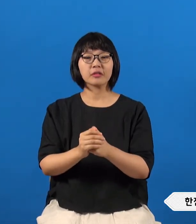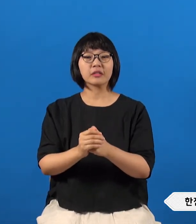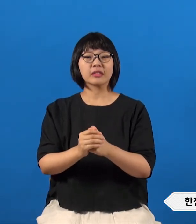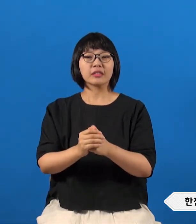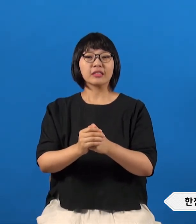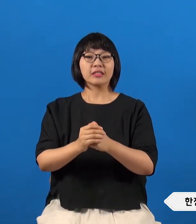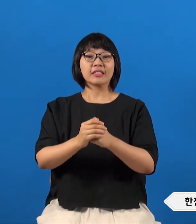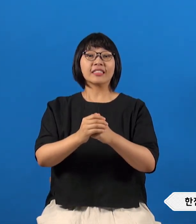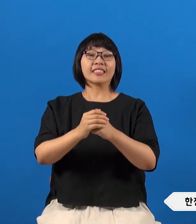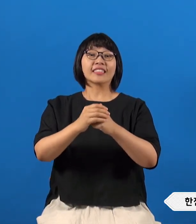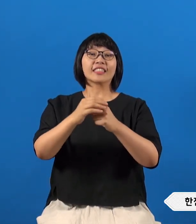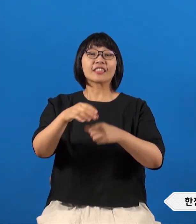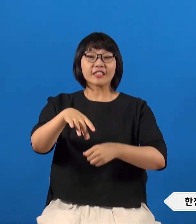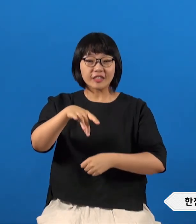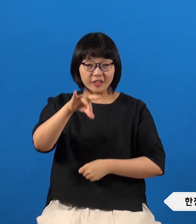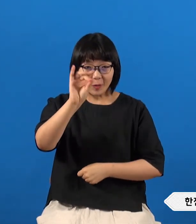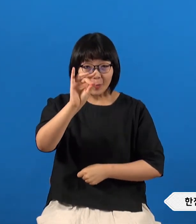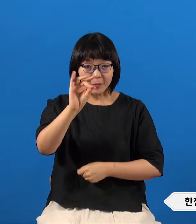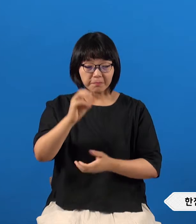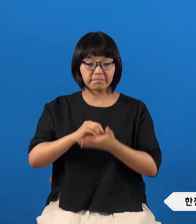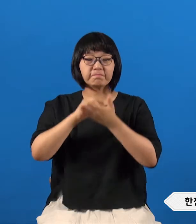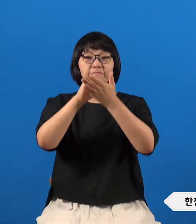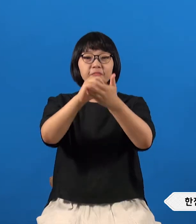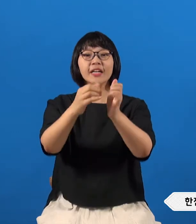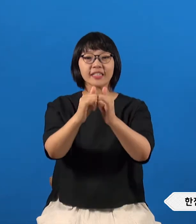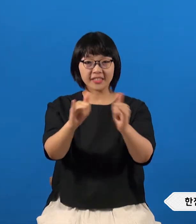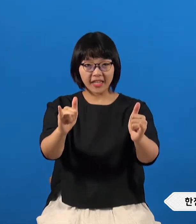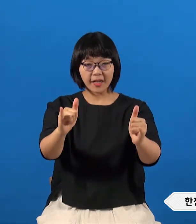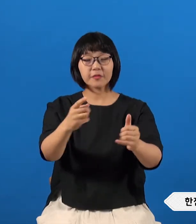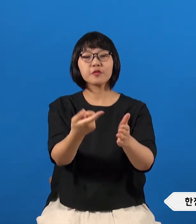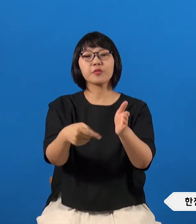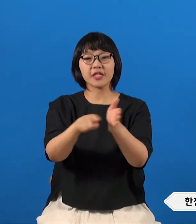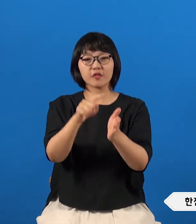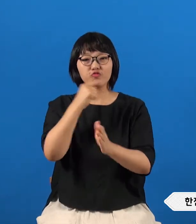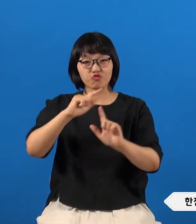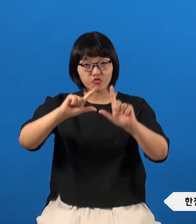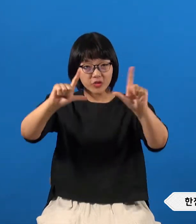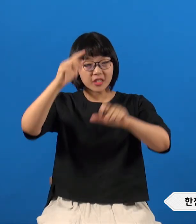업그레이드된 VIP 사랑주의를 지키는 것이다, 그렇게 생각하면 되겠습니다.